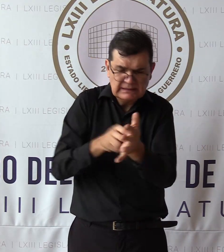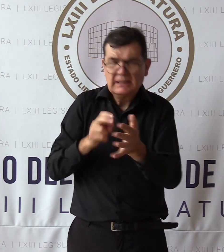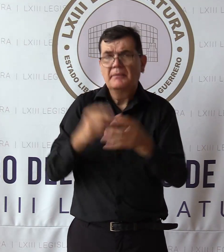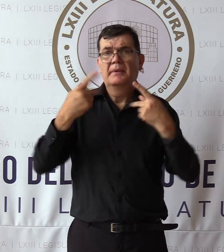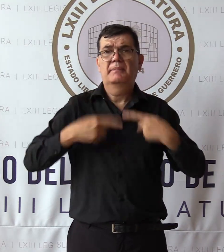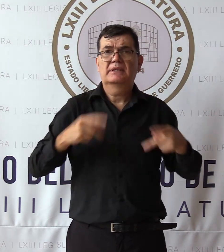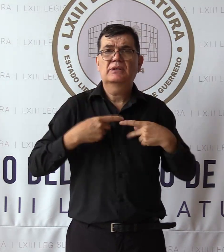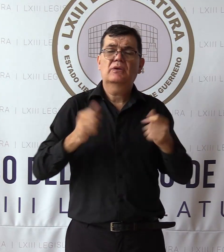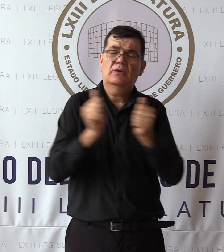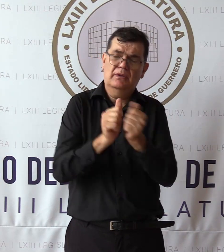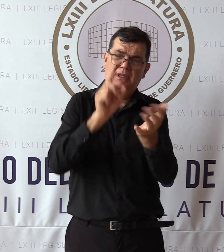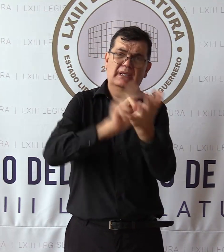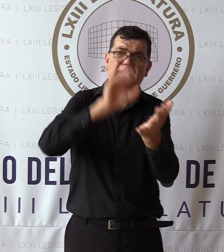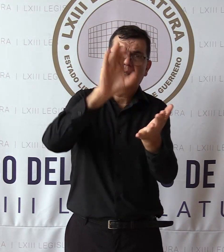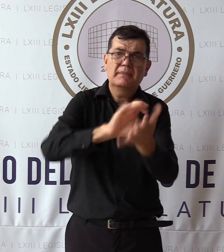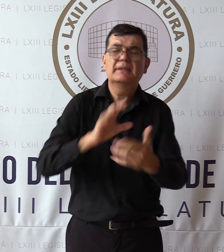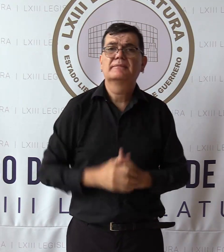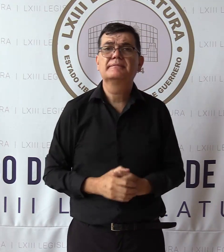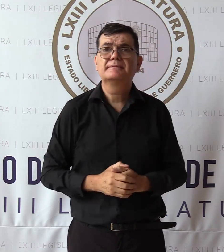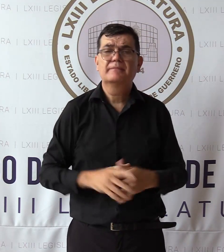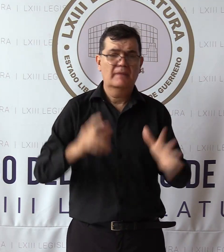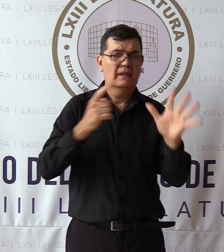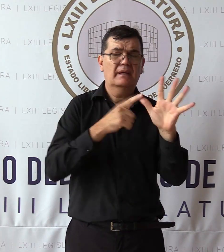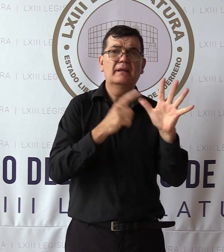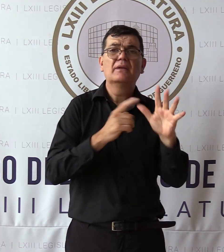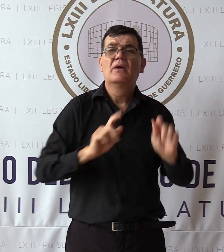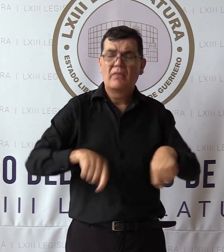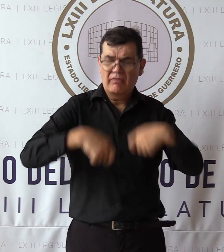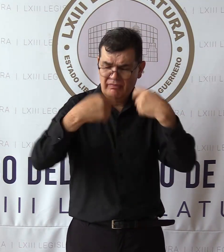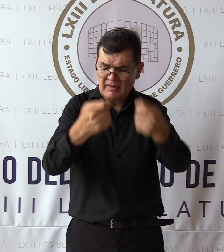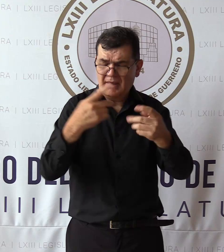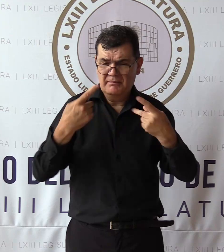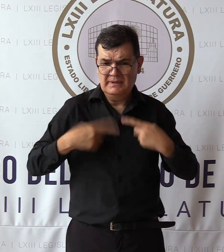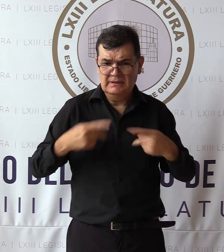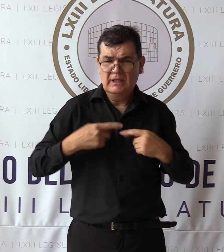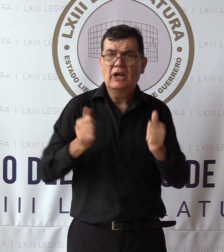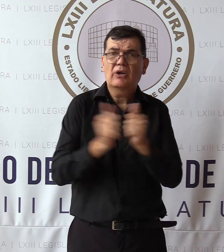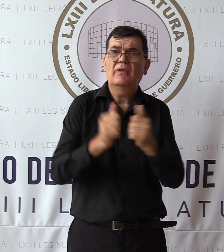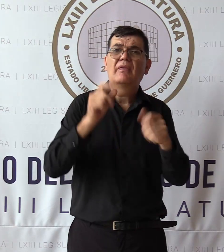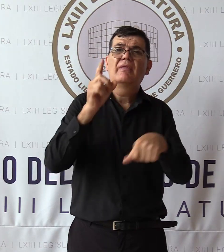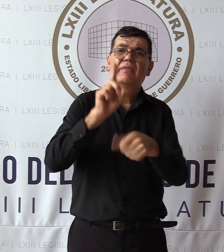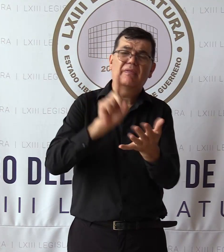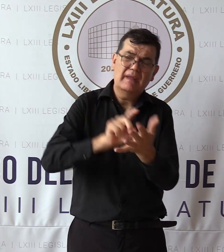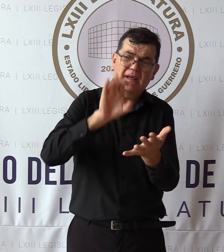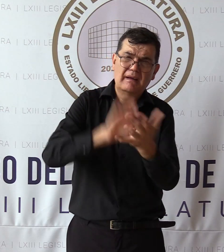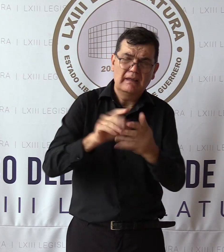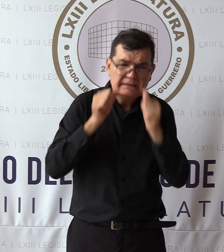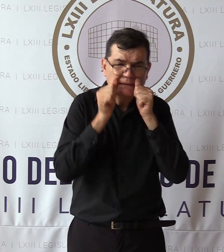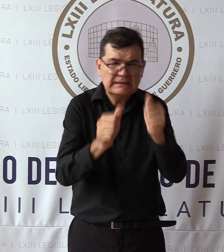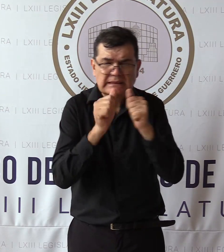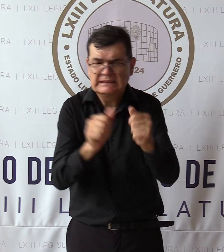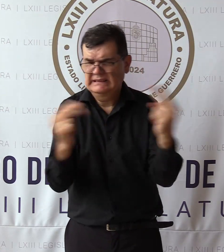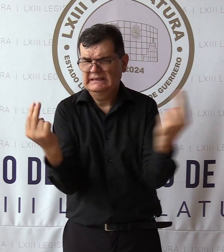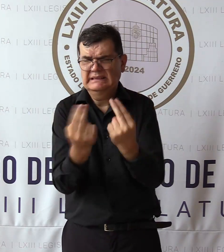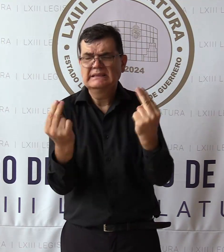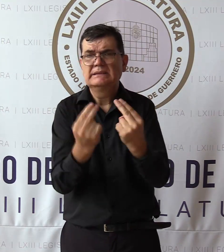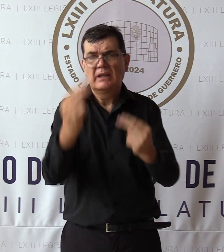con discapacidad. 5. Proporcionar a las personas con discapacidad la atención que requieran de acuerdo con sus intereses